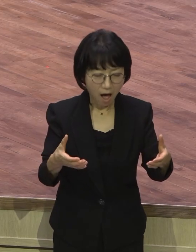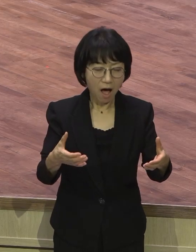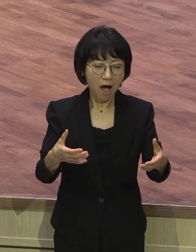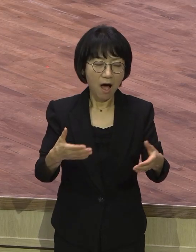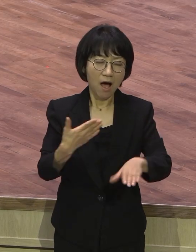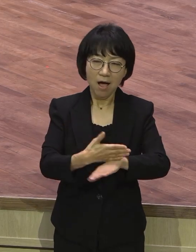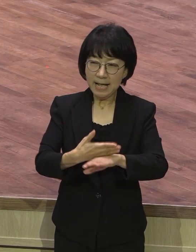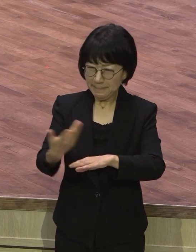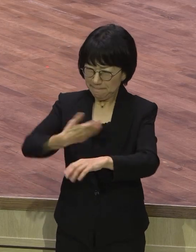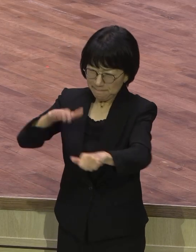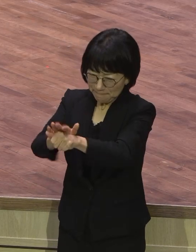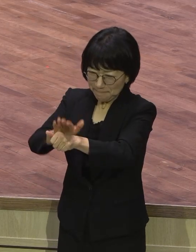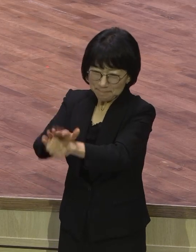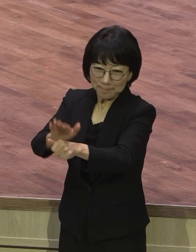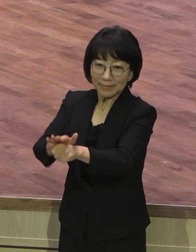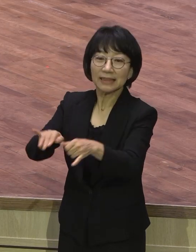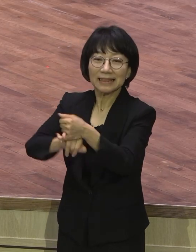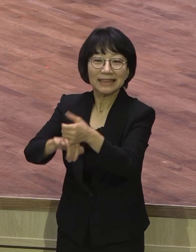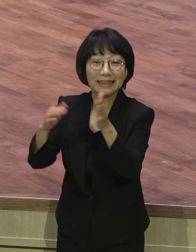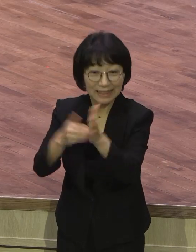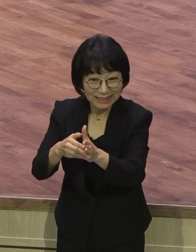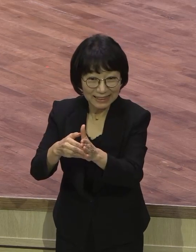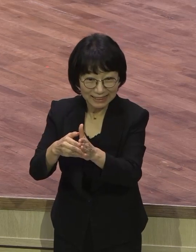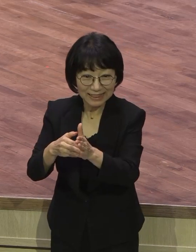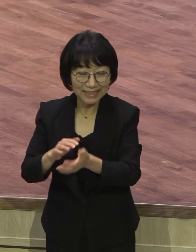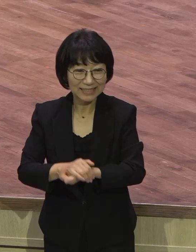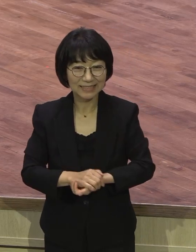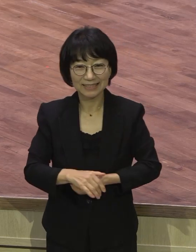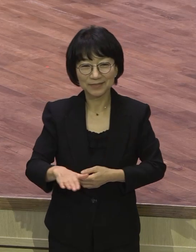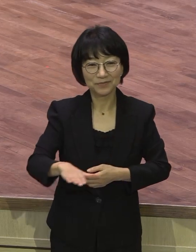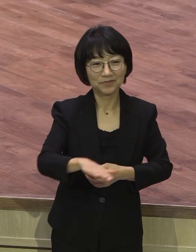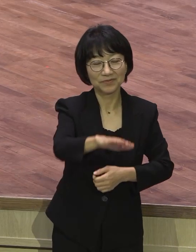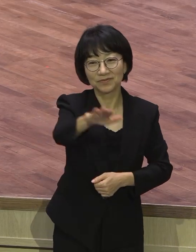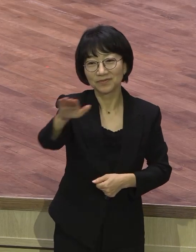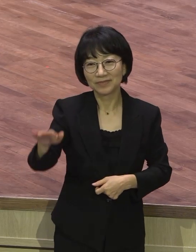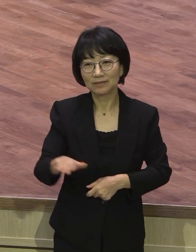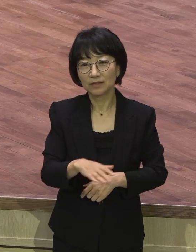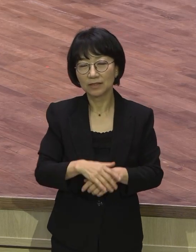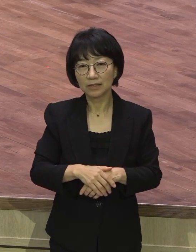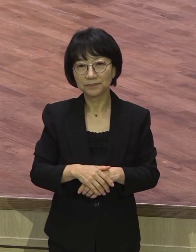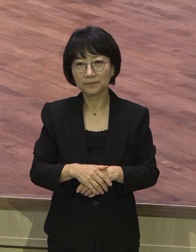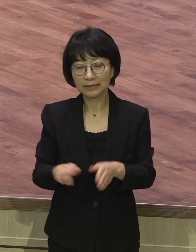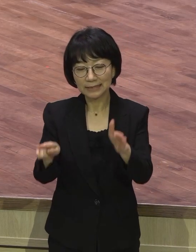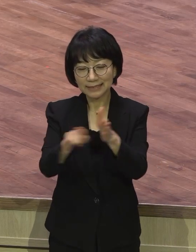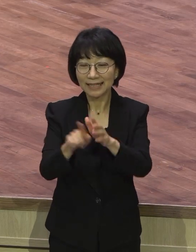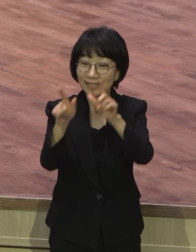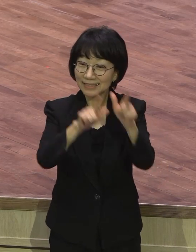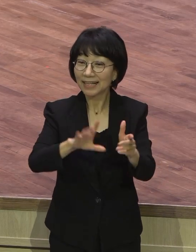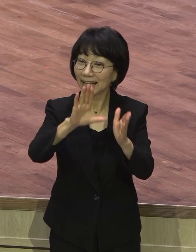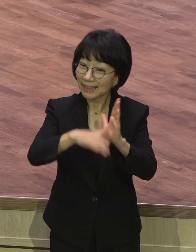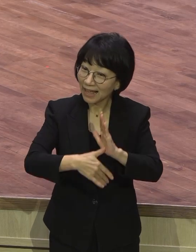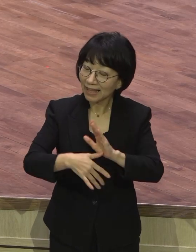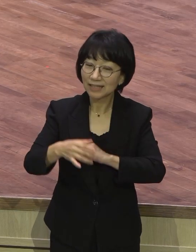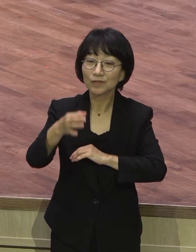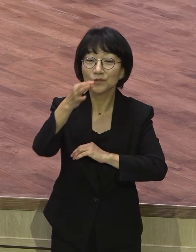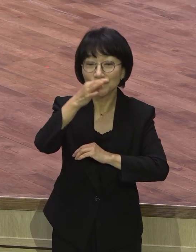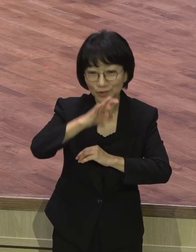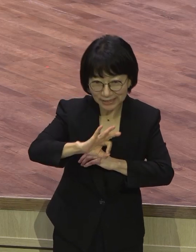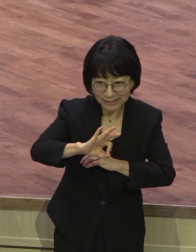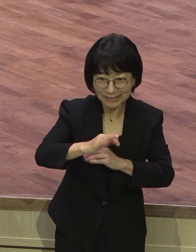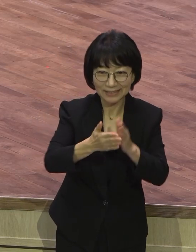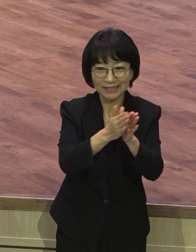후원하겠다 도와주겠다 어떻게 가든지 우리 교인들이 신앙생활에 도움될 수 있는 자료들을 많이 내가지고 개인적으로 전부 다